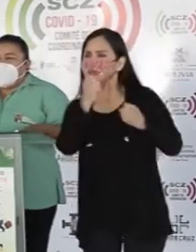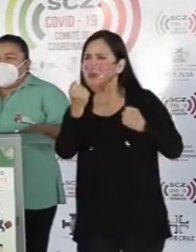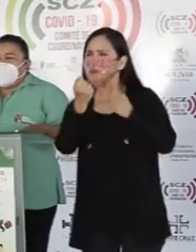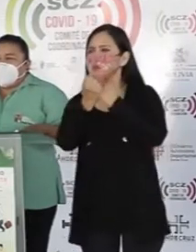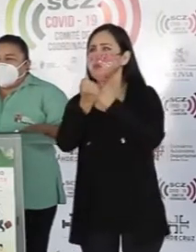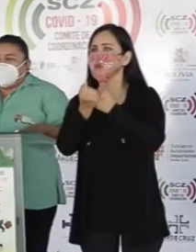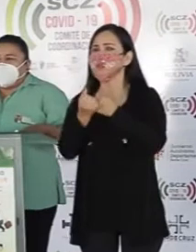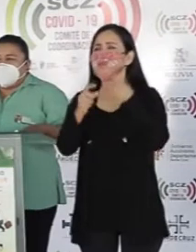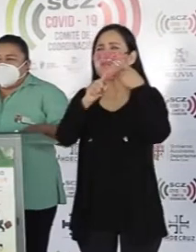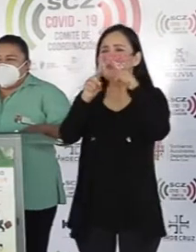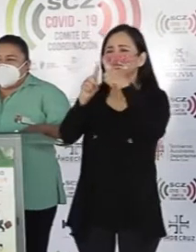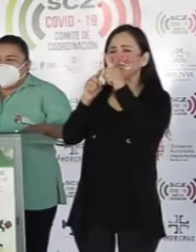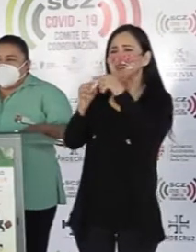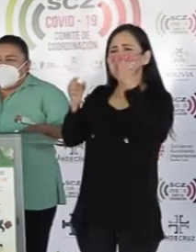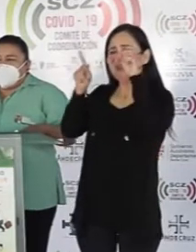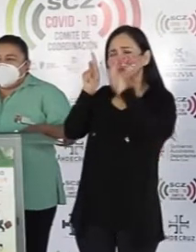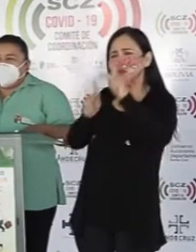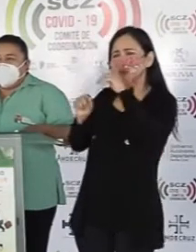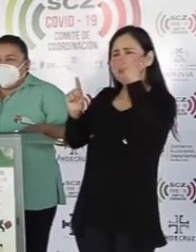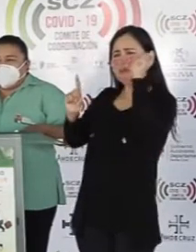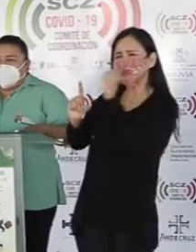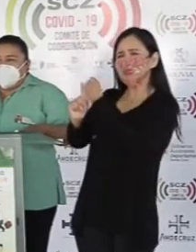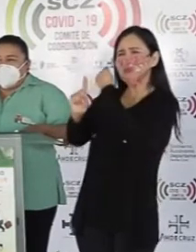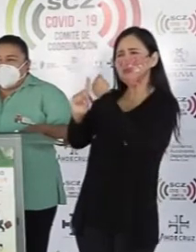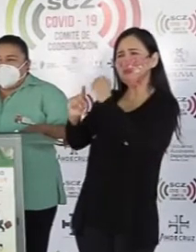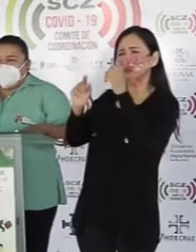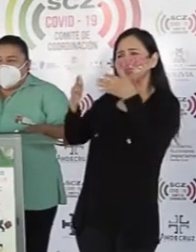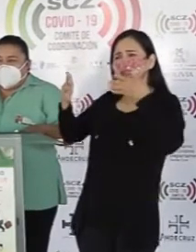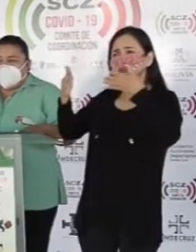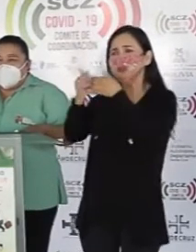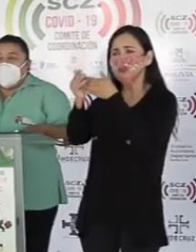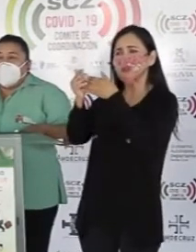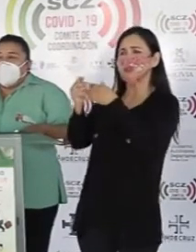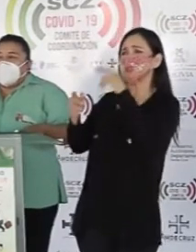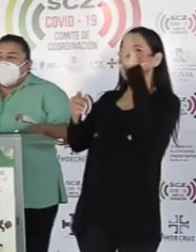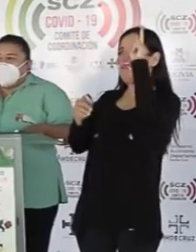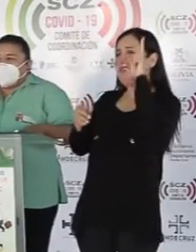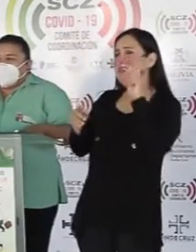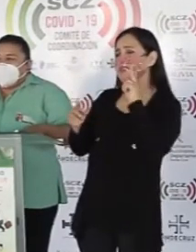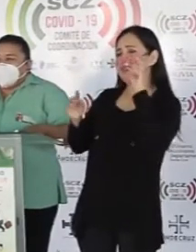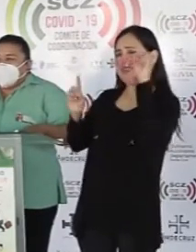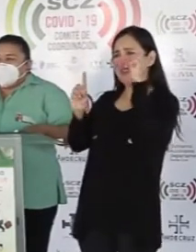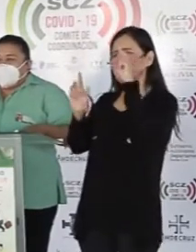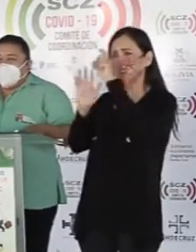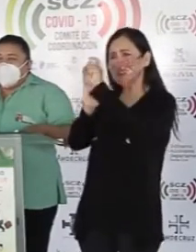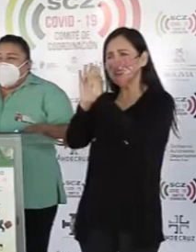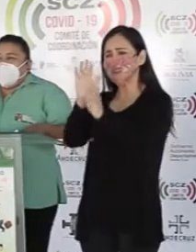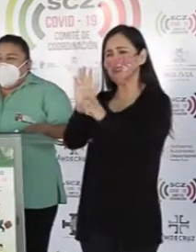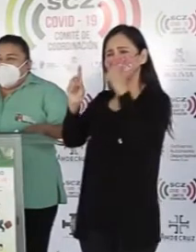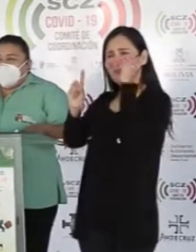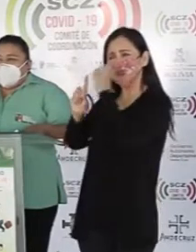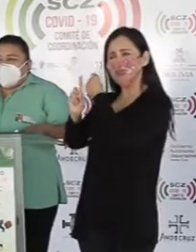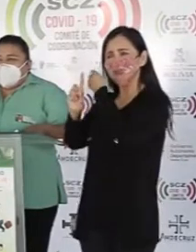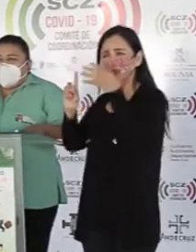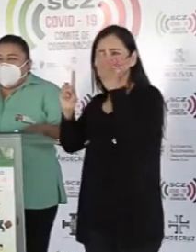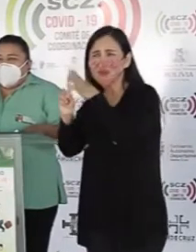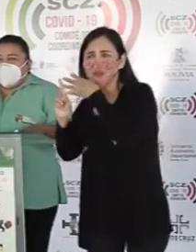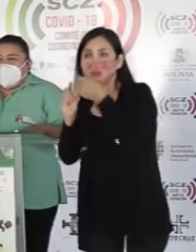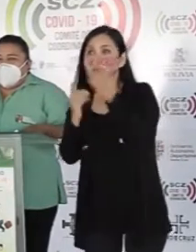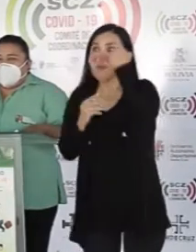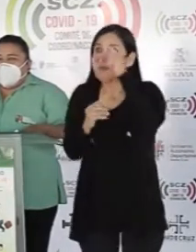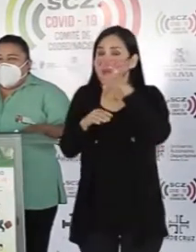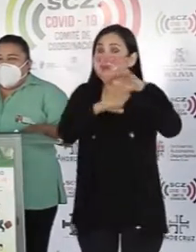Apoyo a las Víctimas de Agresiones Sexuales y en Contra de la Violencia Sexual, para sensibilizar a la población